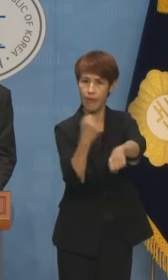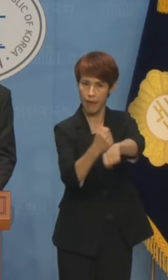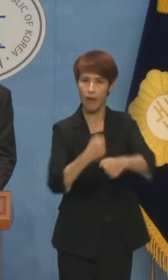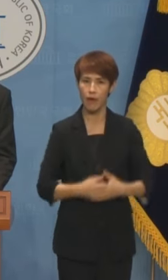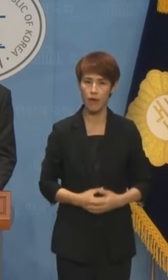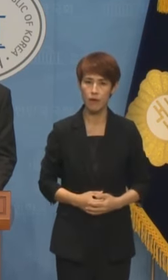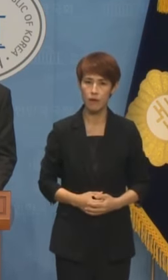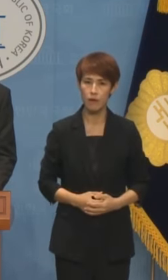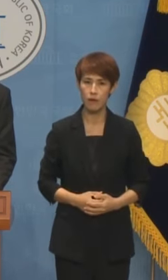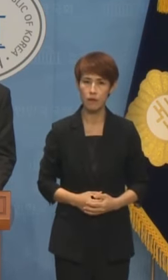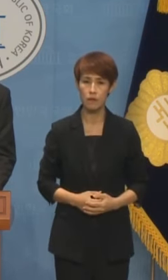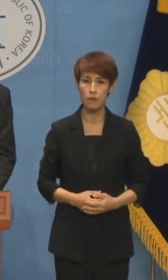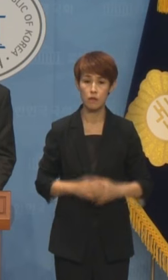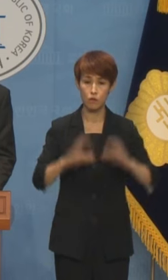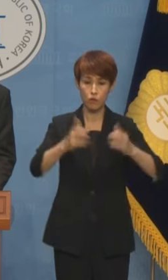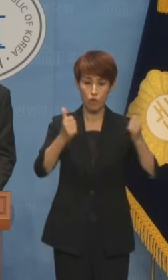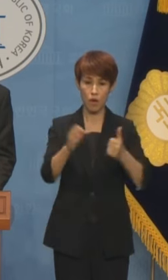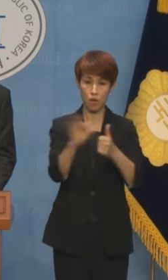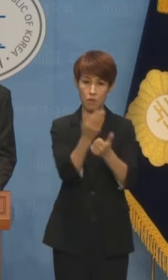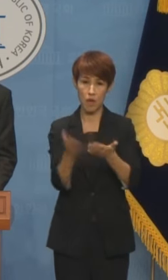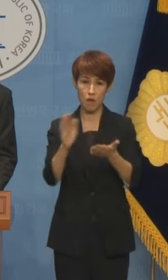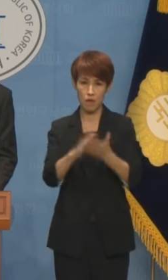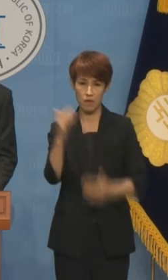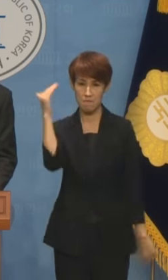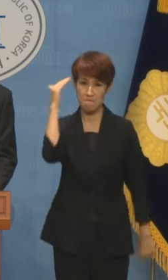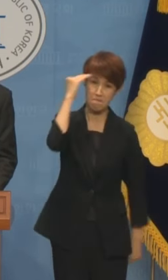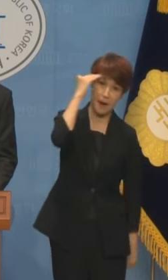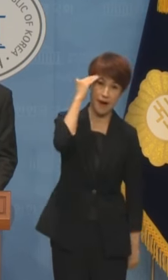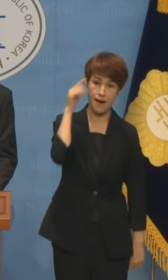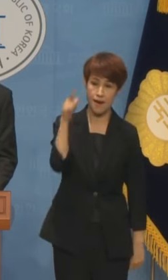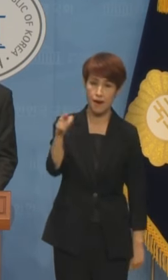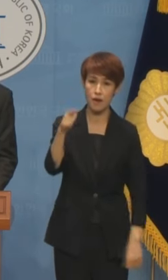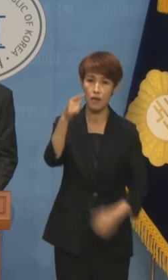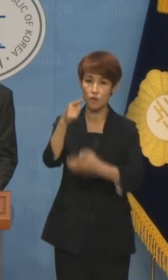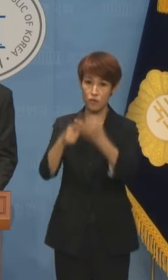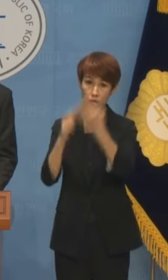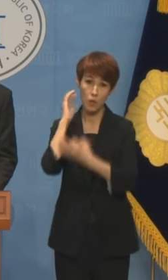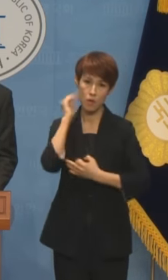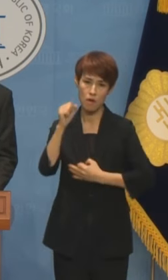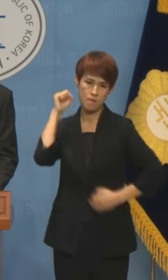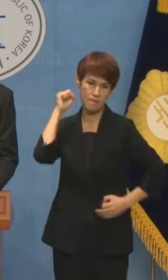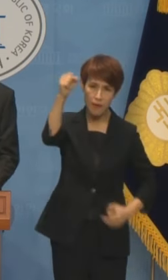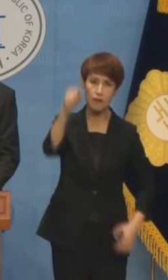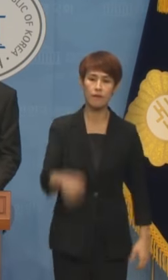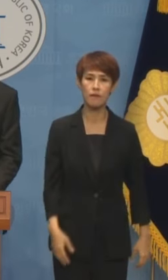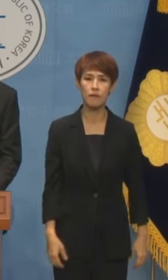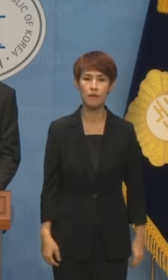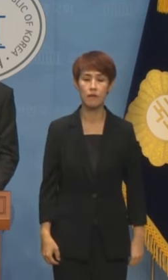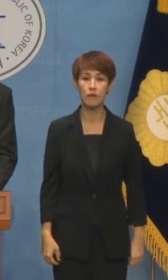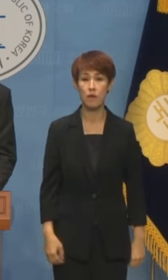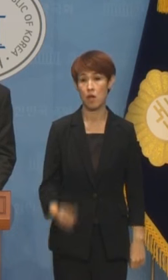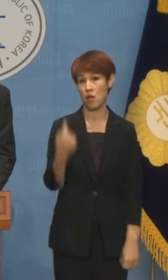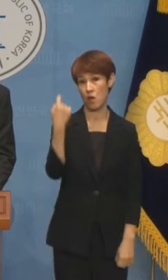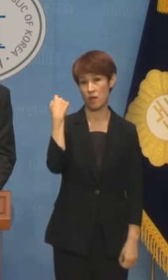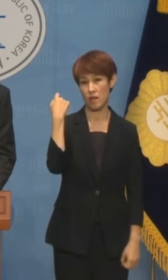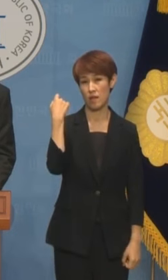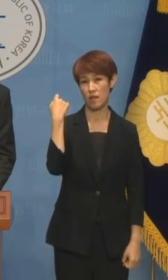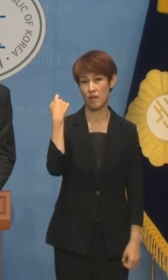한다. 국회 연금개혁을 방해한 윤석열 대통령을 규탄한다. 어제